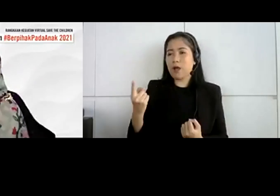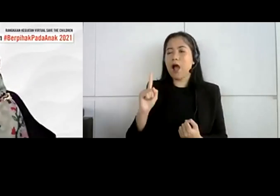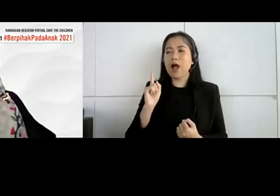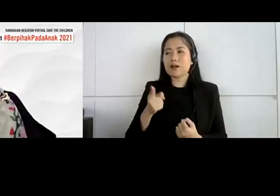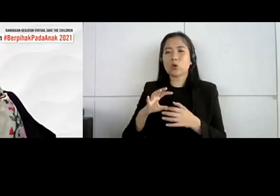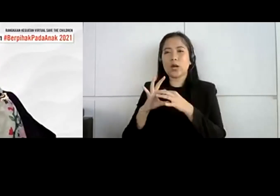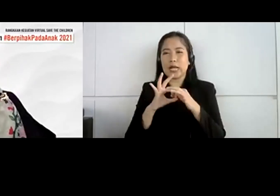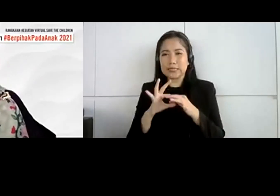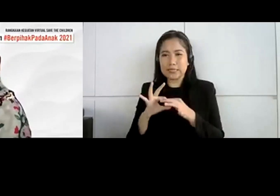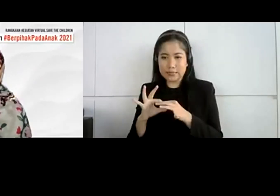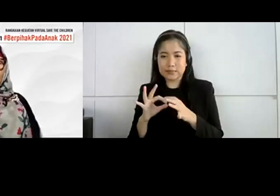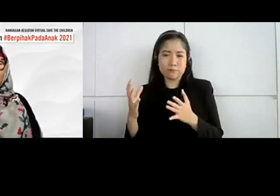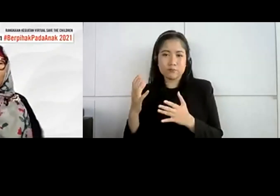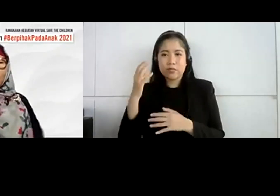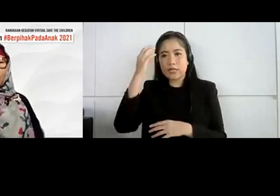Dinas Pendidikan khususnya